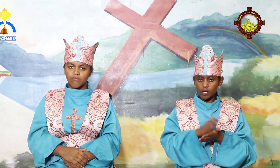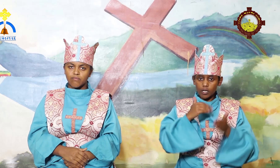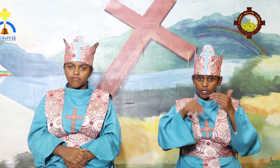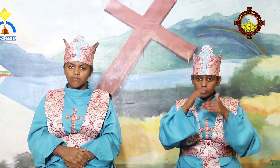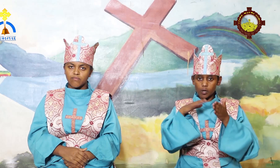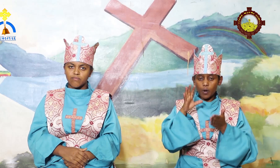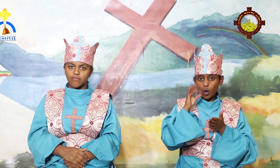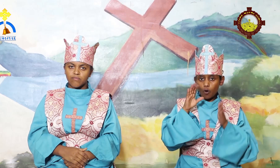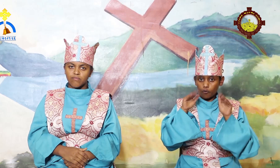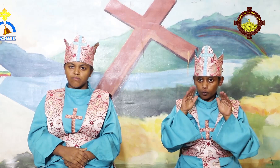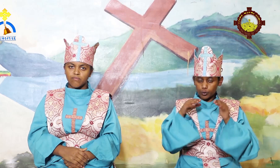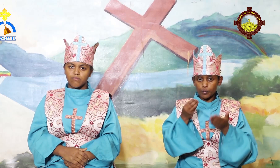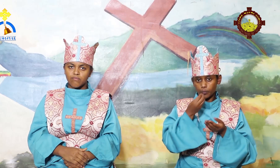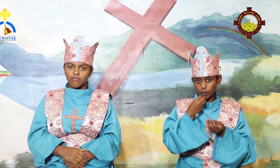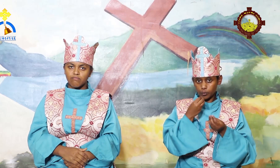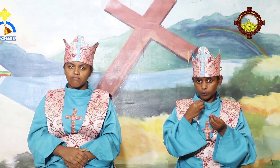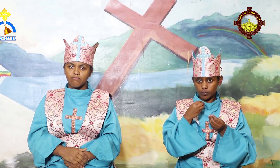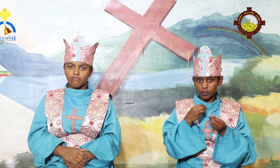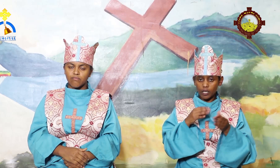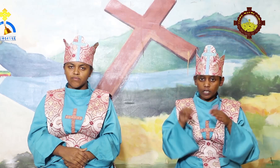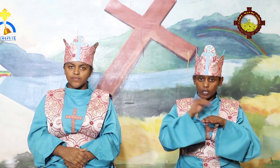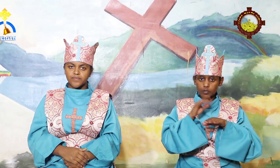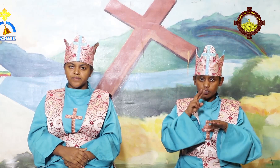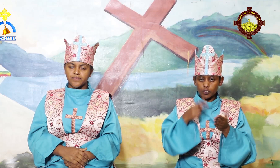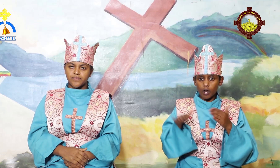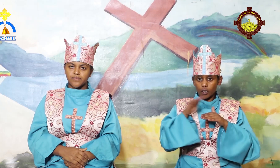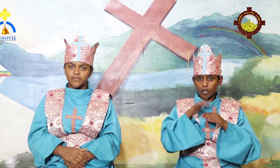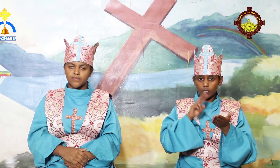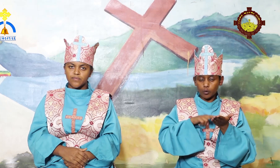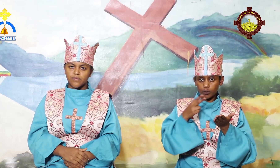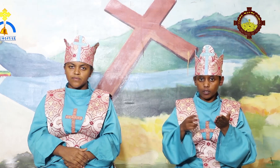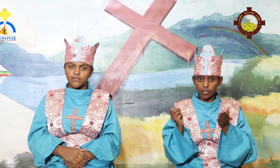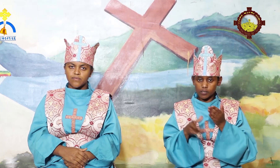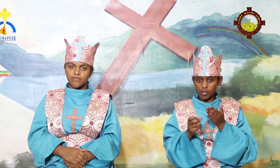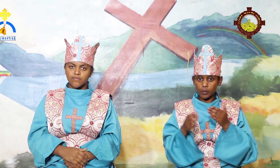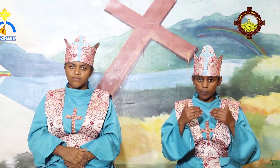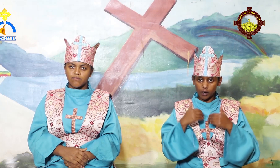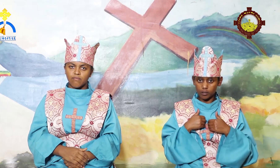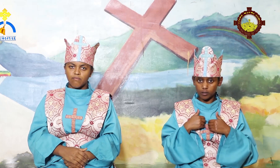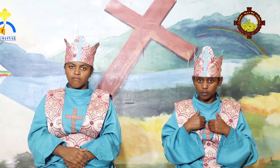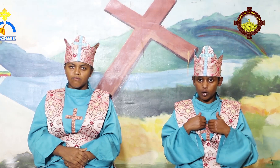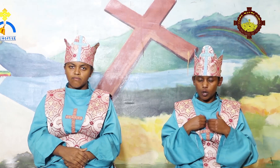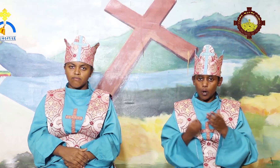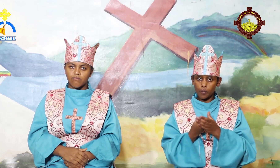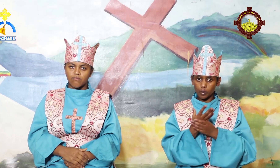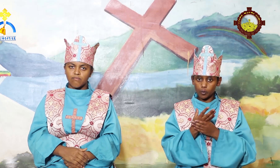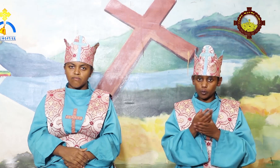መጥተው ረገጡት። የሰማይ ወፎችም በሉት። ከጭንጫ ላይ የወደቀ ዘርም